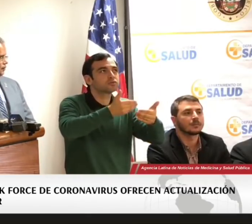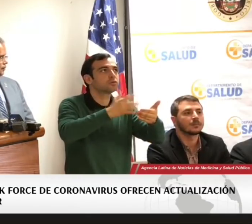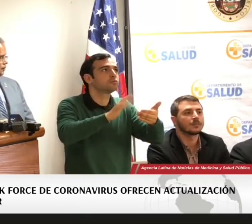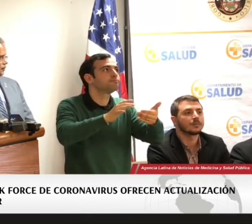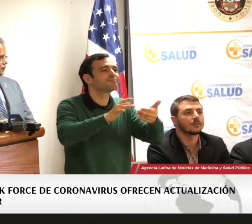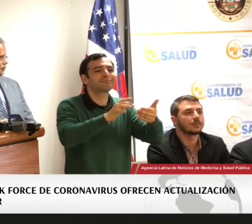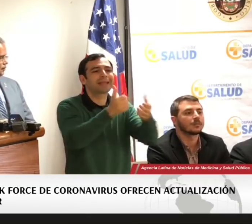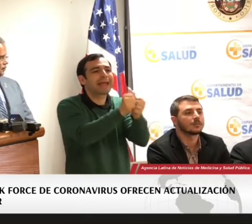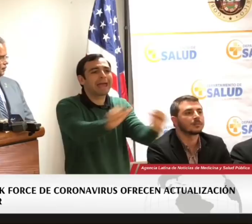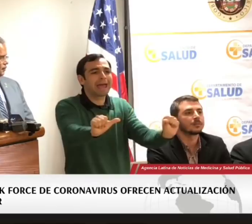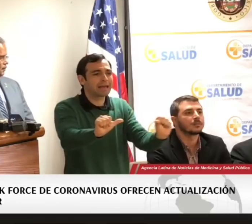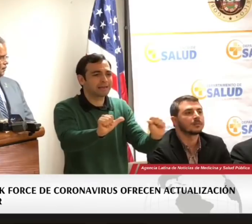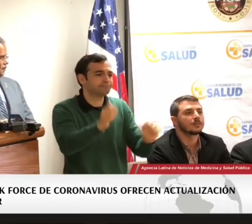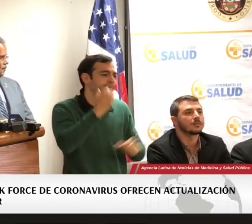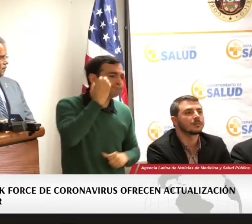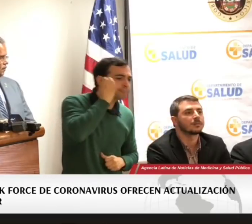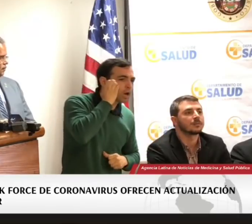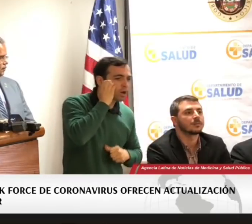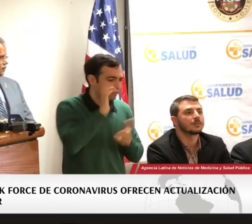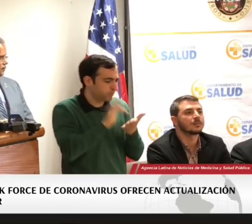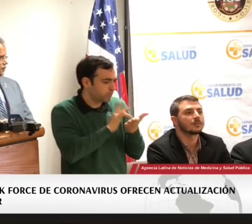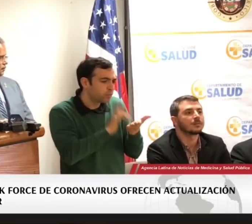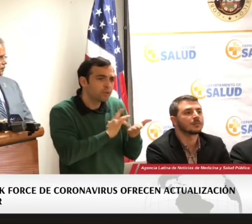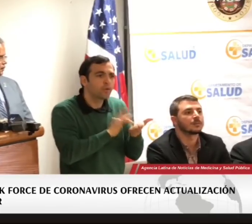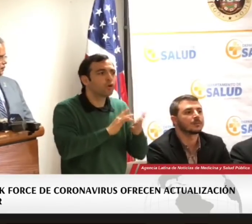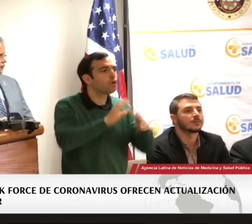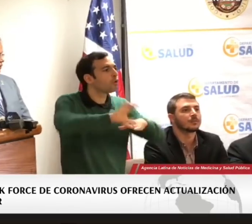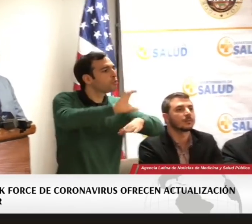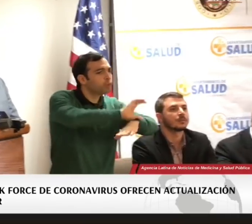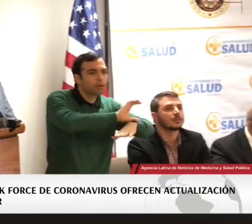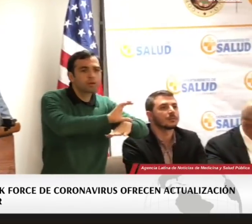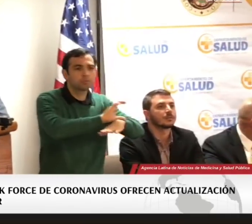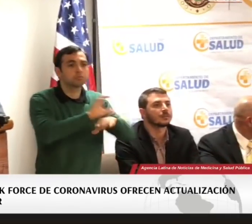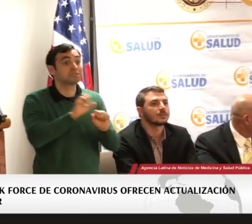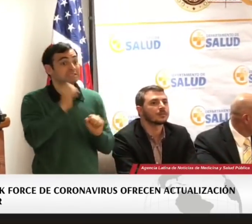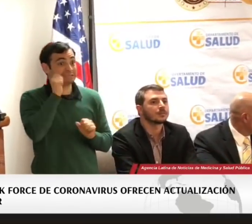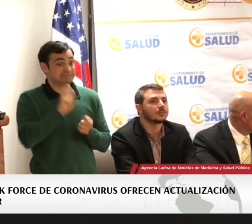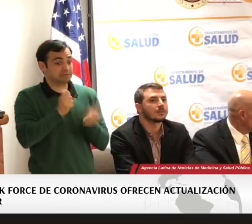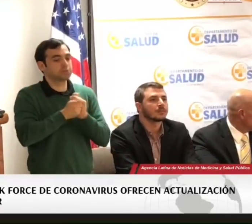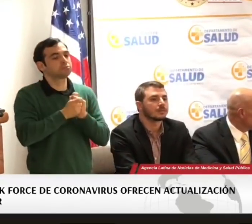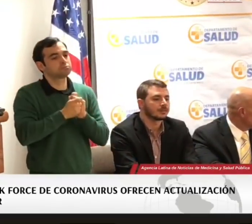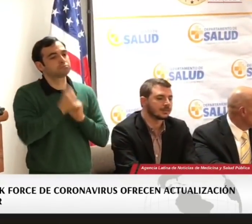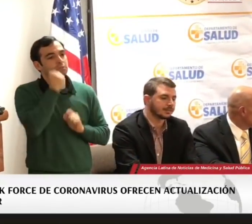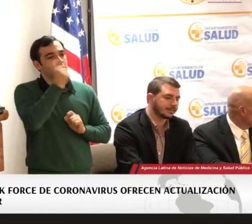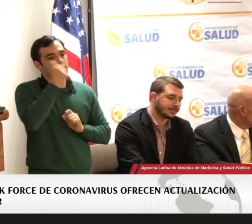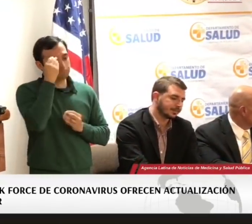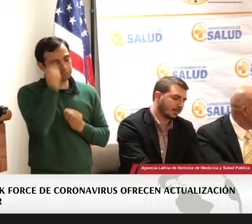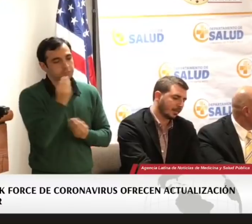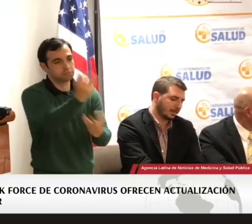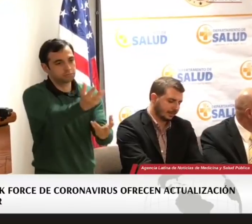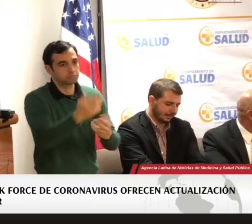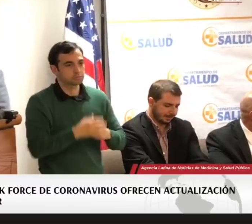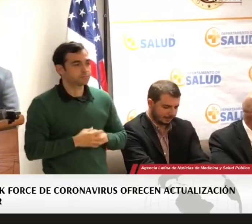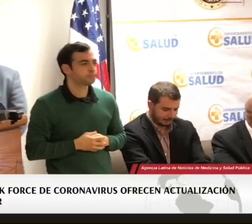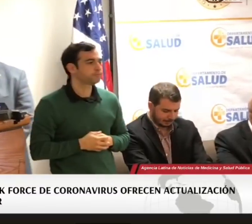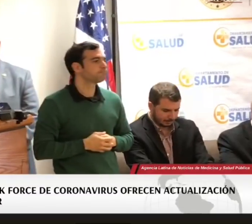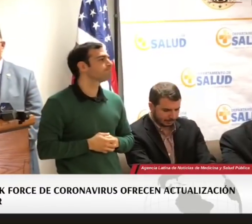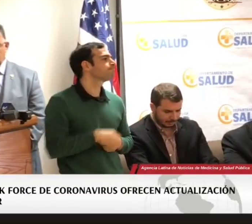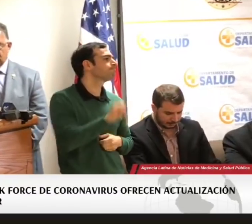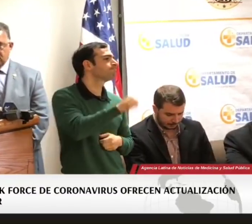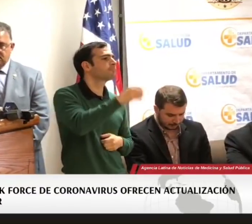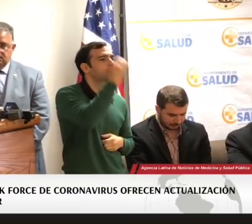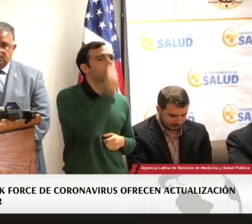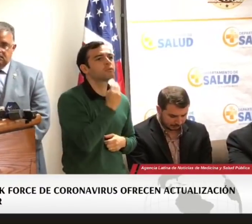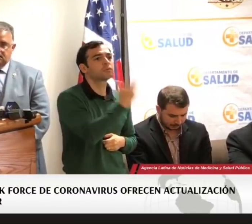cualquier device. Si tuviéramos que cambiarlo aquí de mañana, tomaremos la determinación. O sea, se va a notificar posteriormente porque la